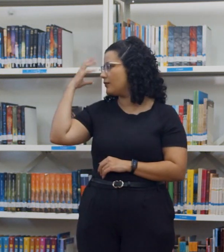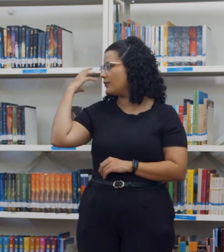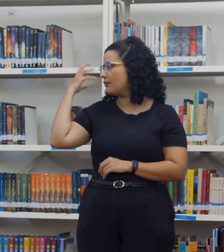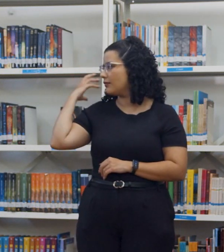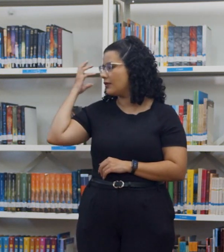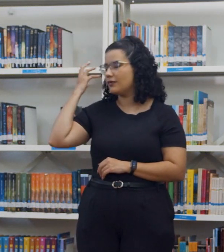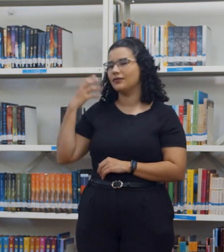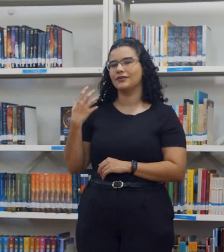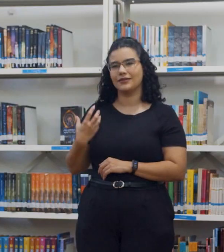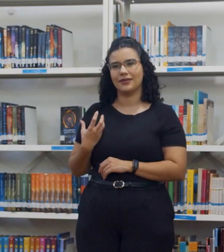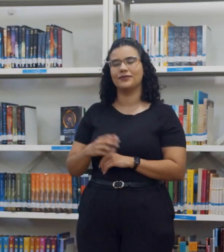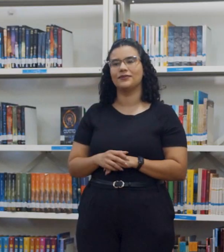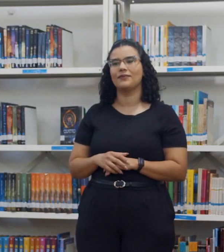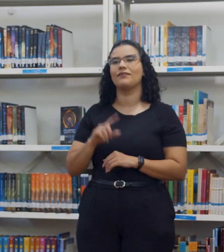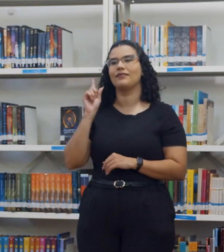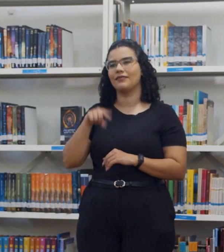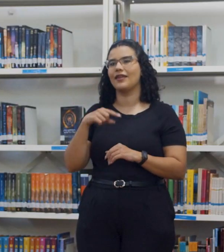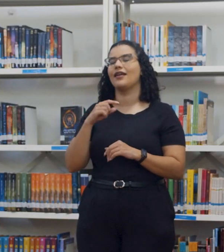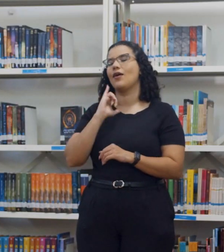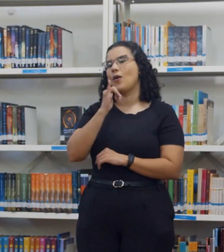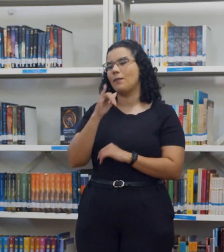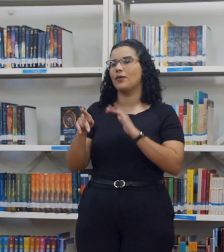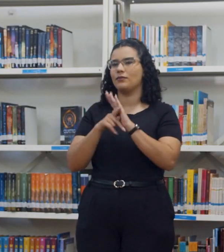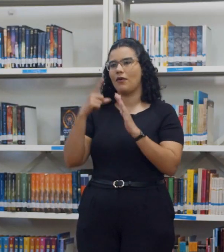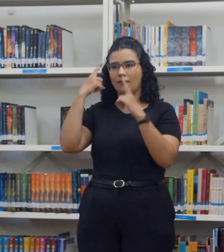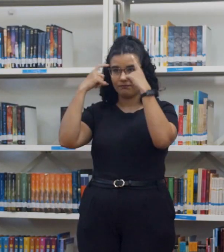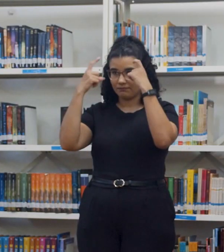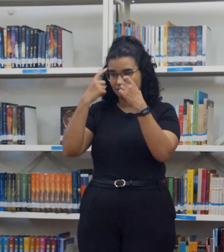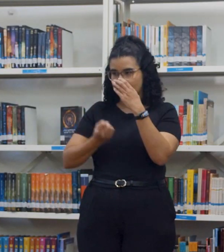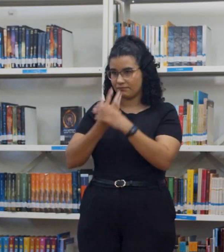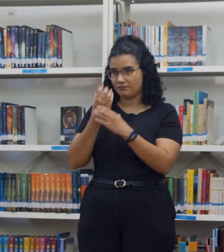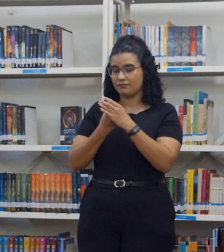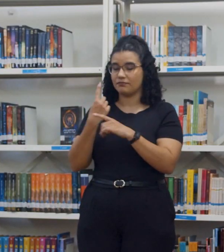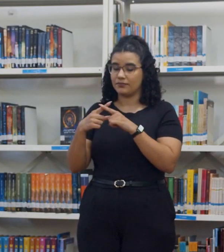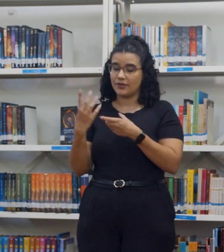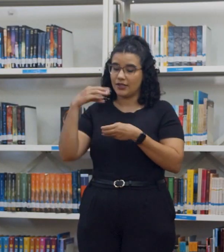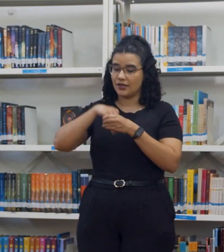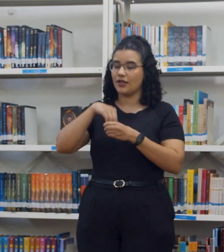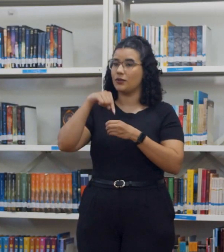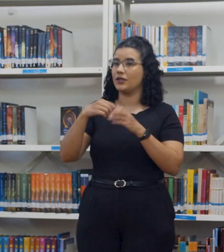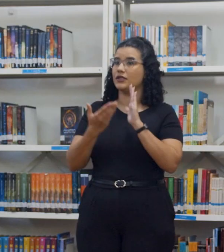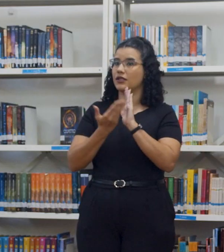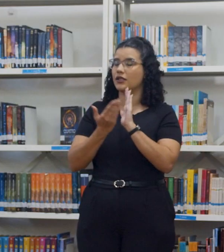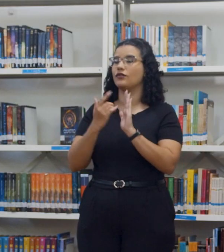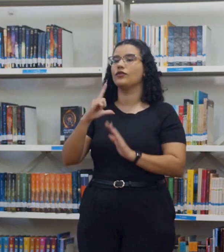Isso aqui foi um prêmio de fomento à economia criativa, porque aqui dentro desse livro a gente